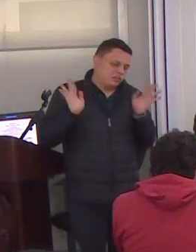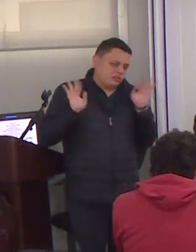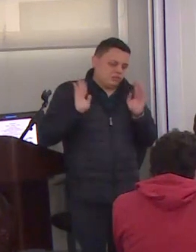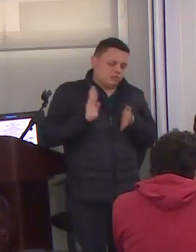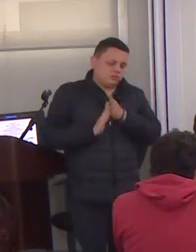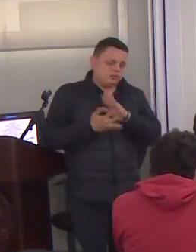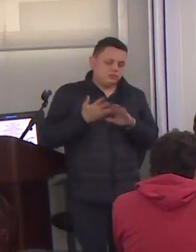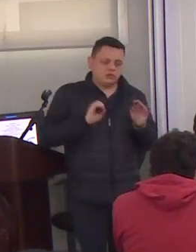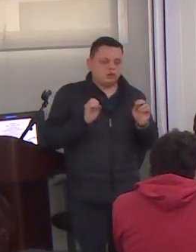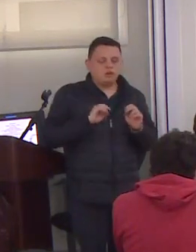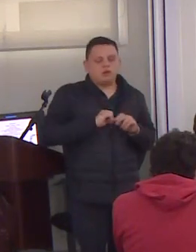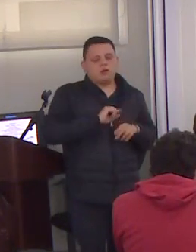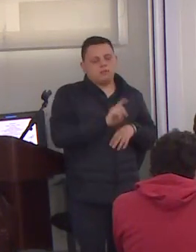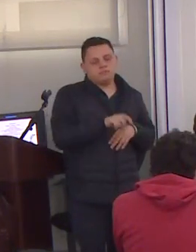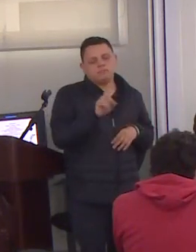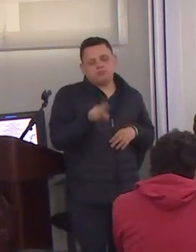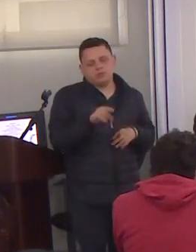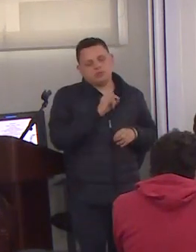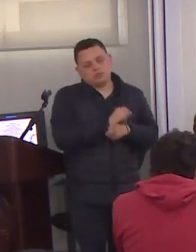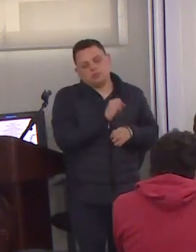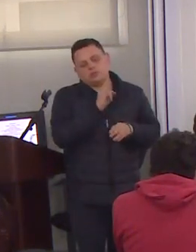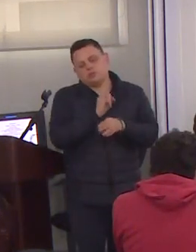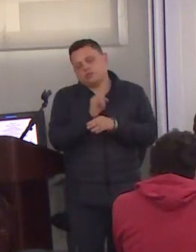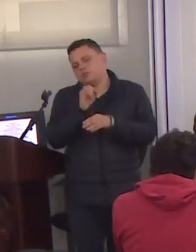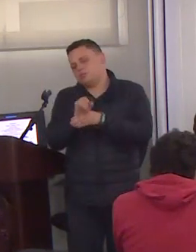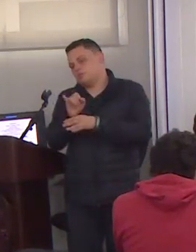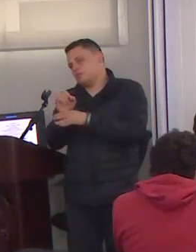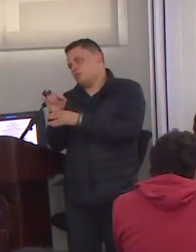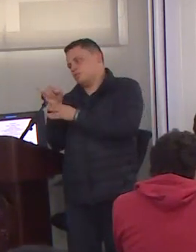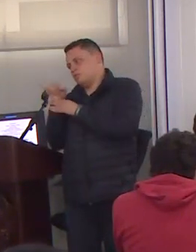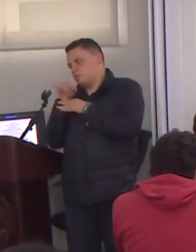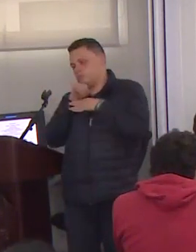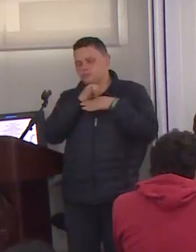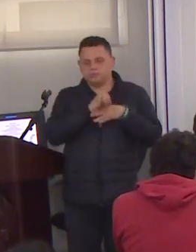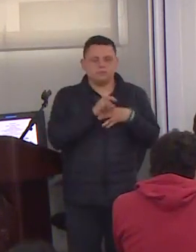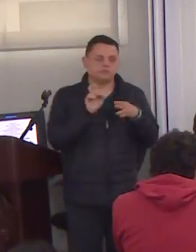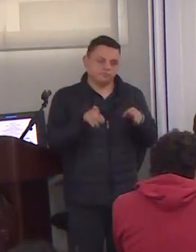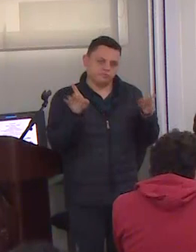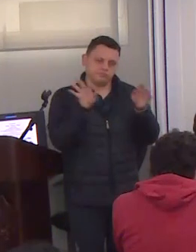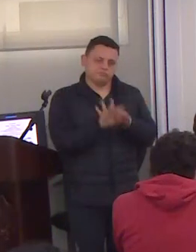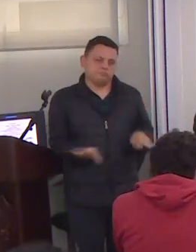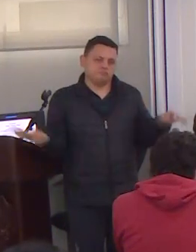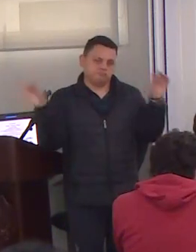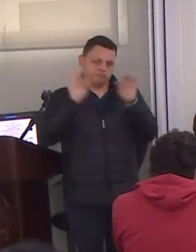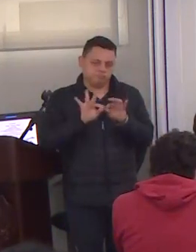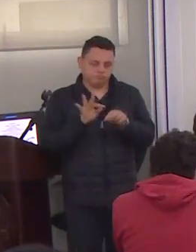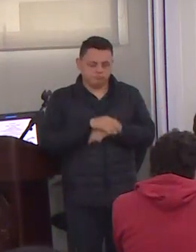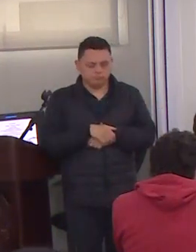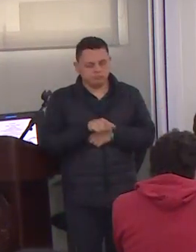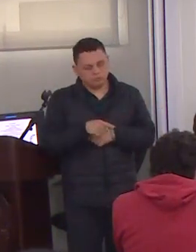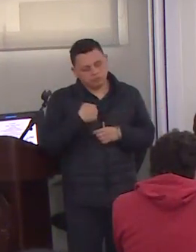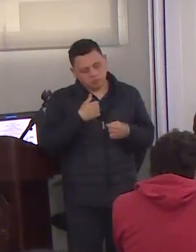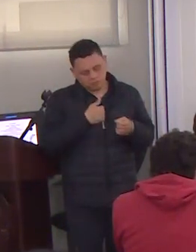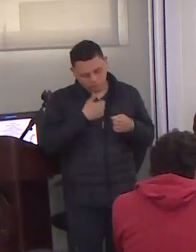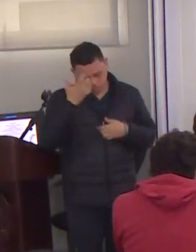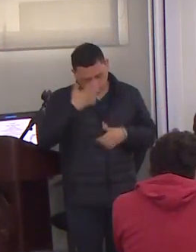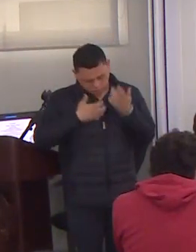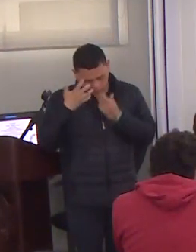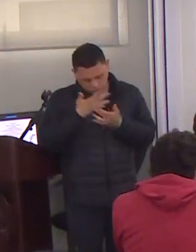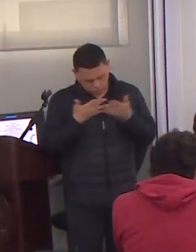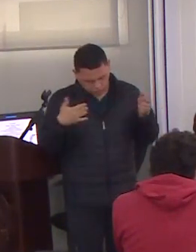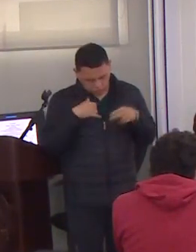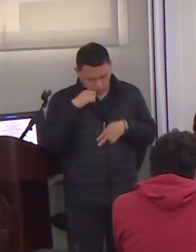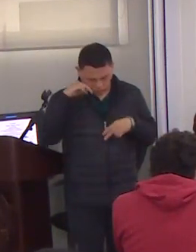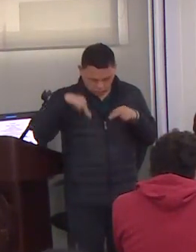terminan brincando de institución en institución entonces es muy importante evaluarnos nosotros como